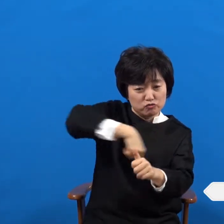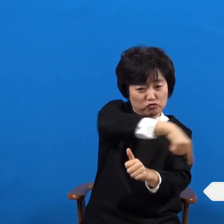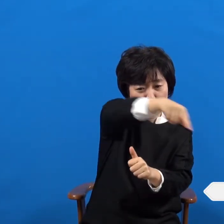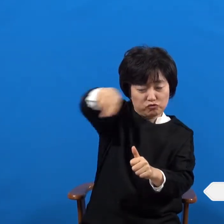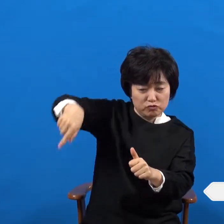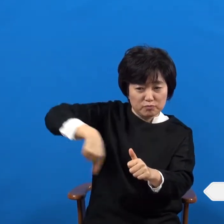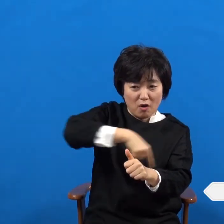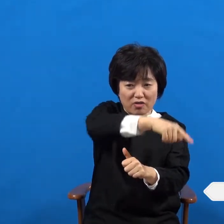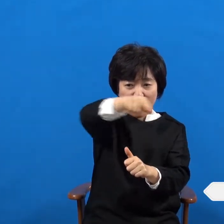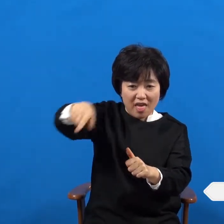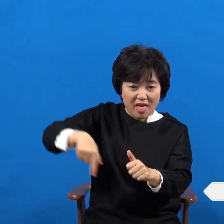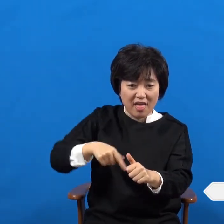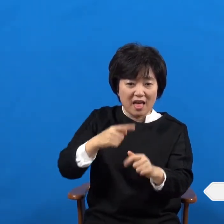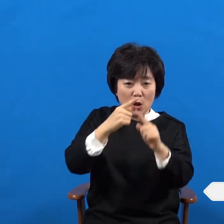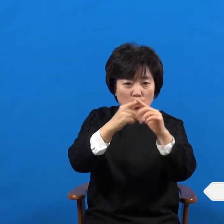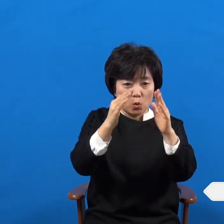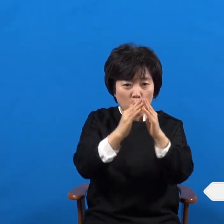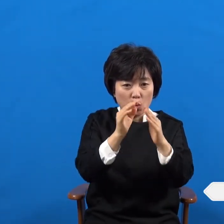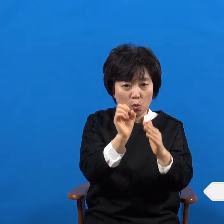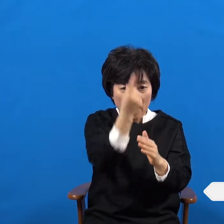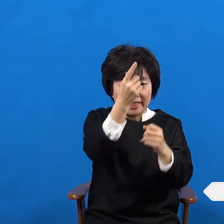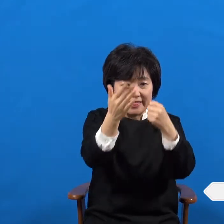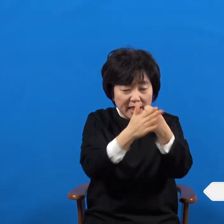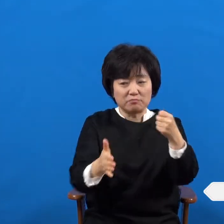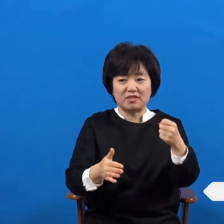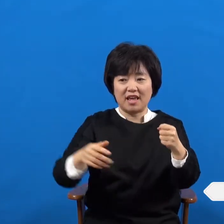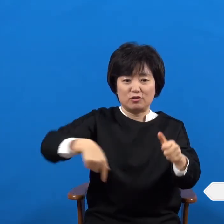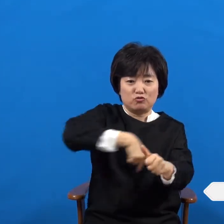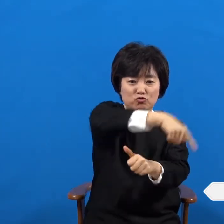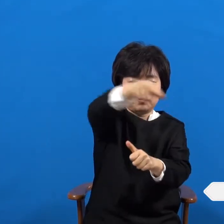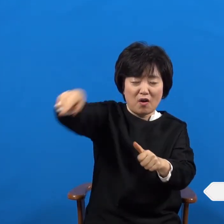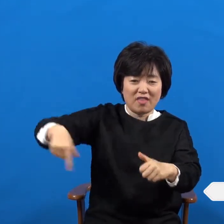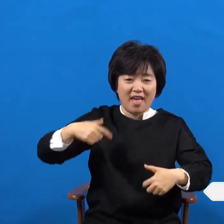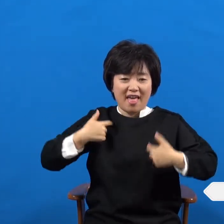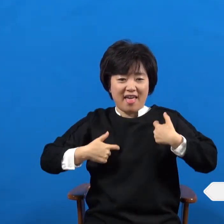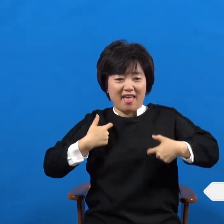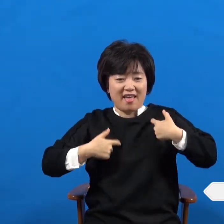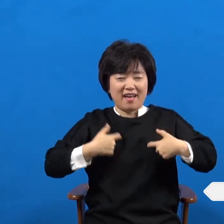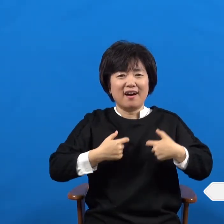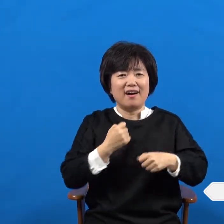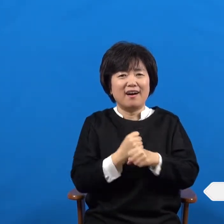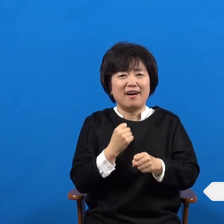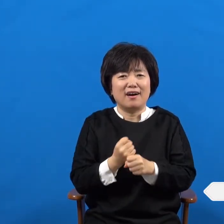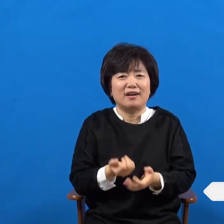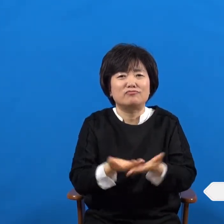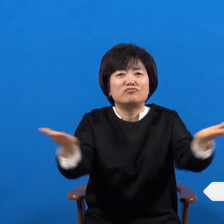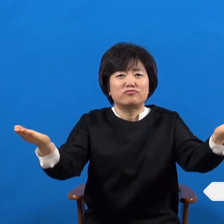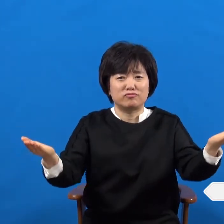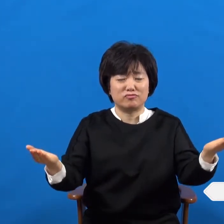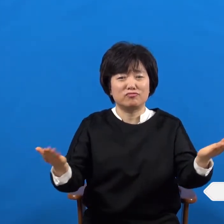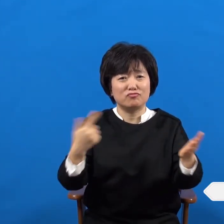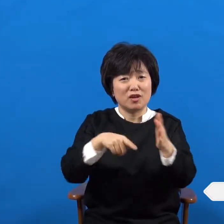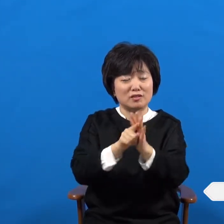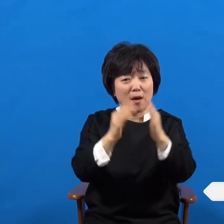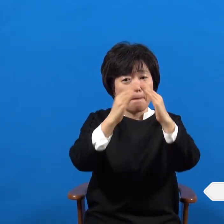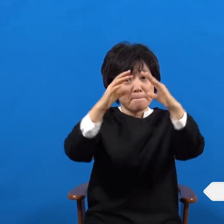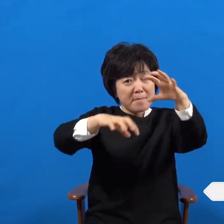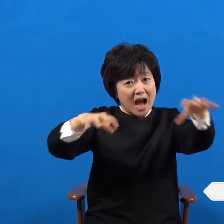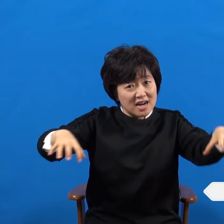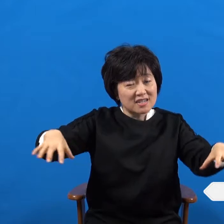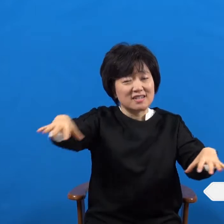사람들이 기쁘게 편하게 볼 수 있도록 주변의 눈을, 우리 마을의 눈을